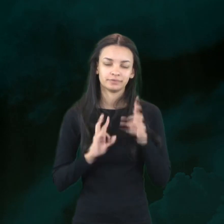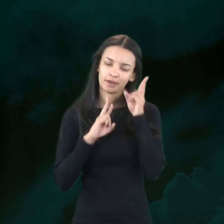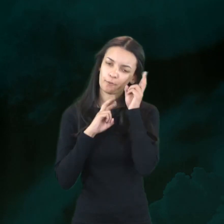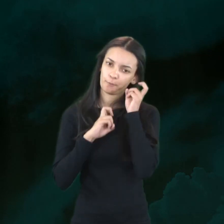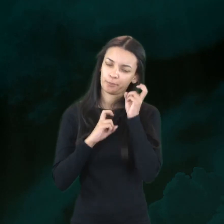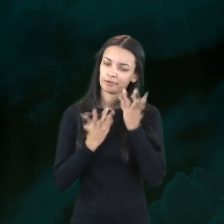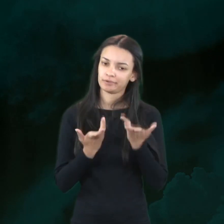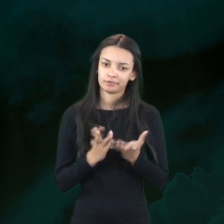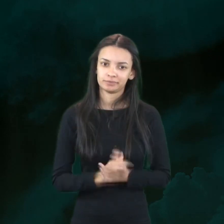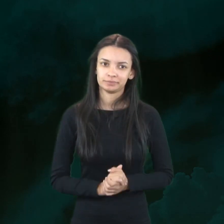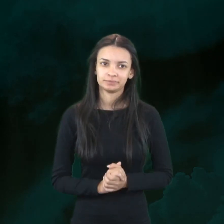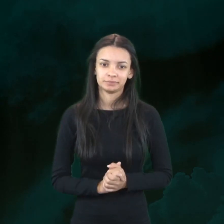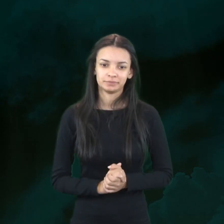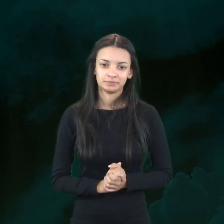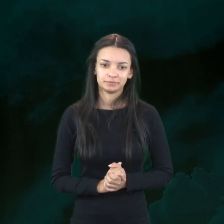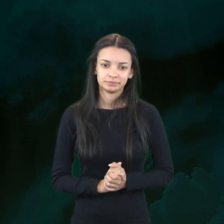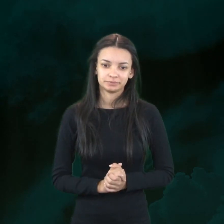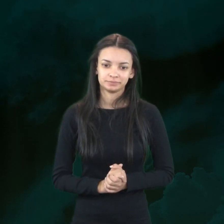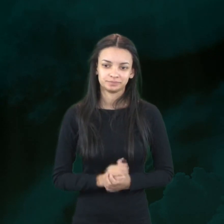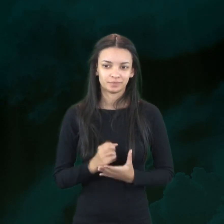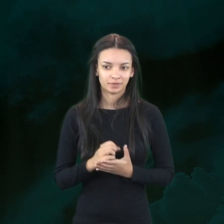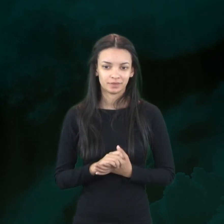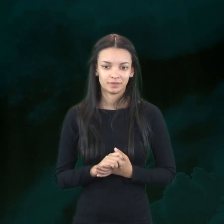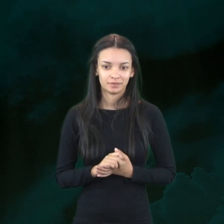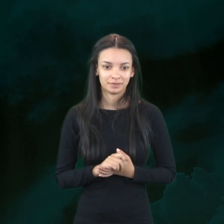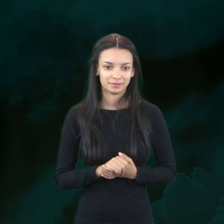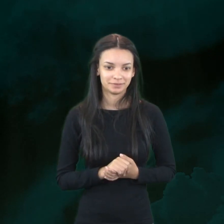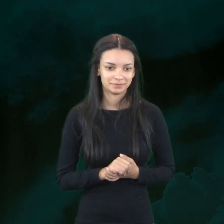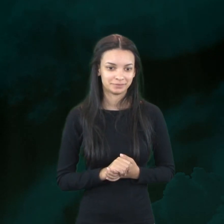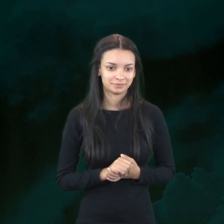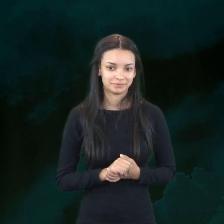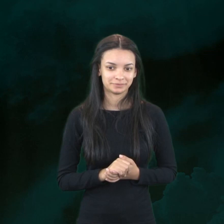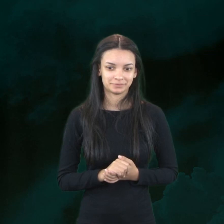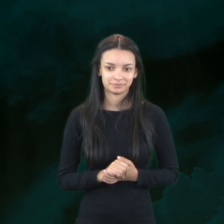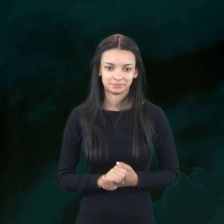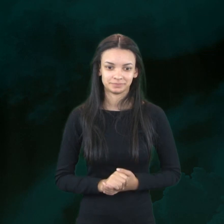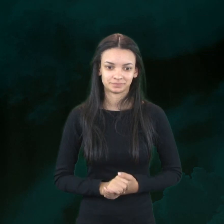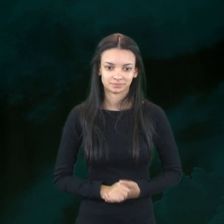cá. Né? Está fora do...